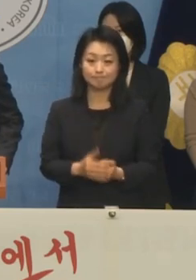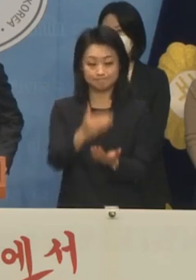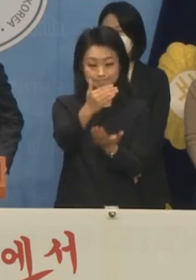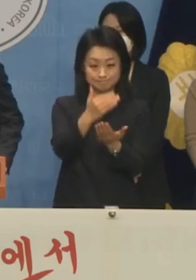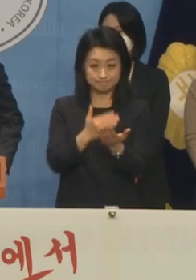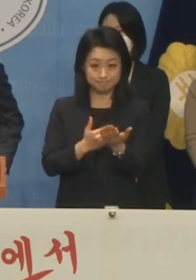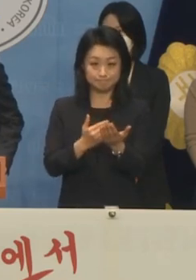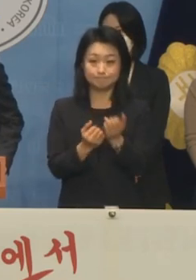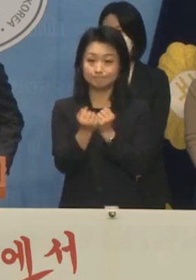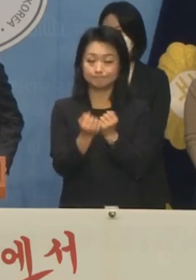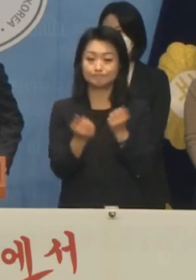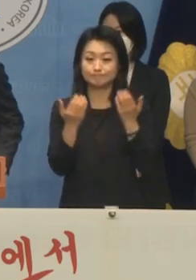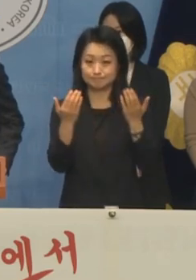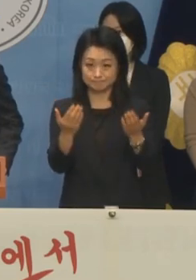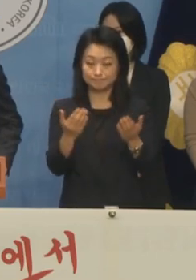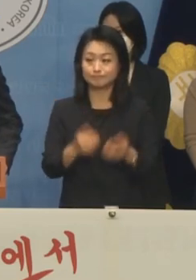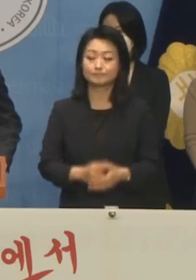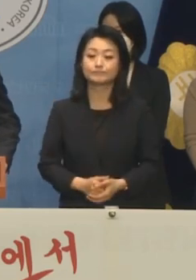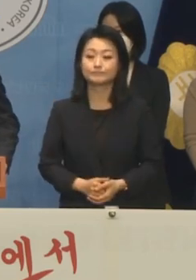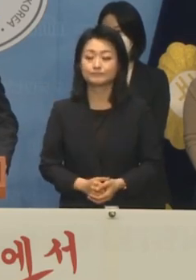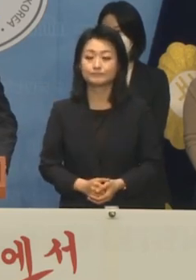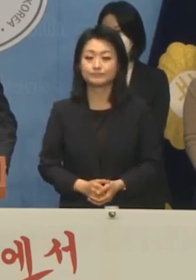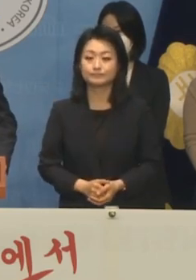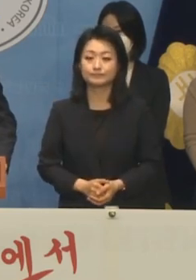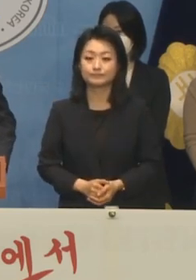입장문을 낭독을 하는 걸로 하겠습니다.